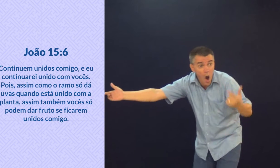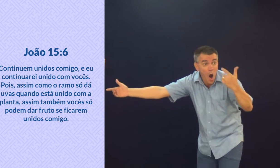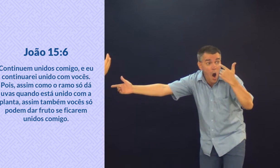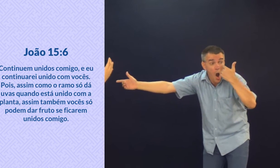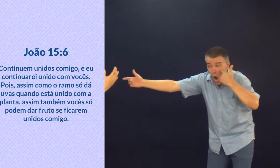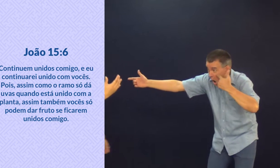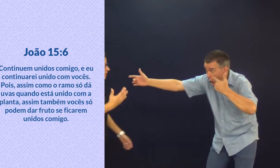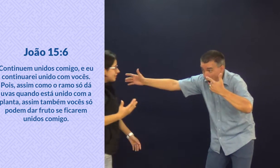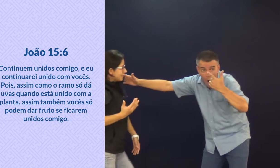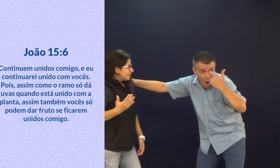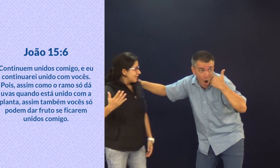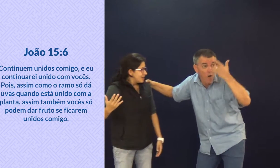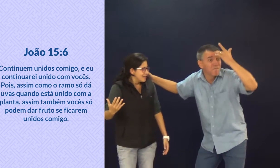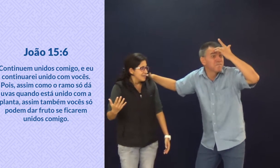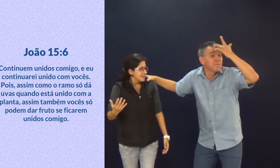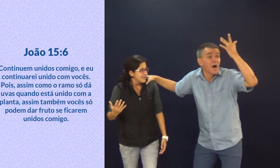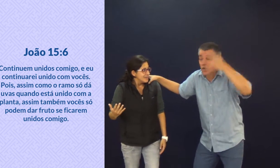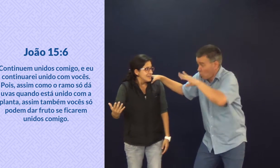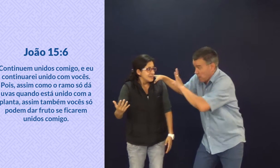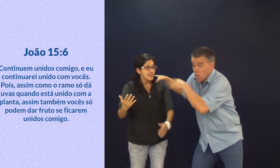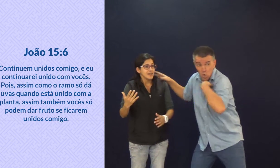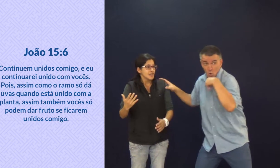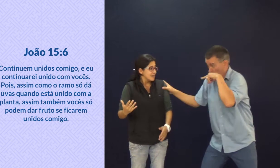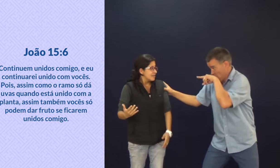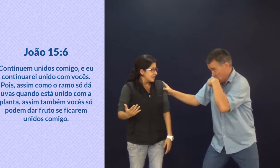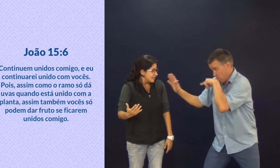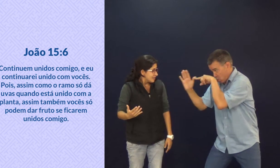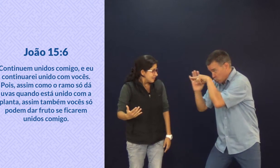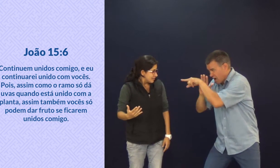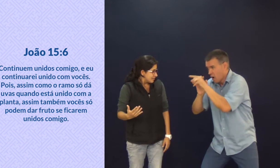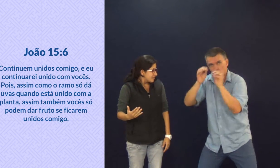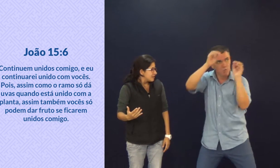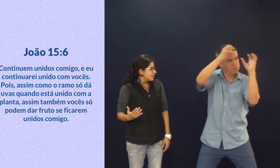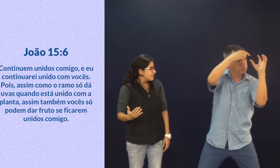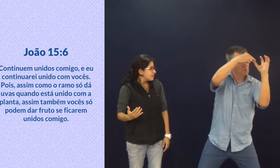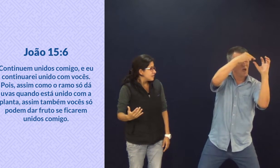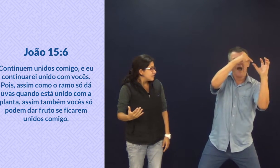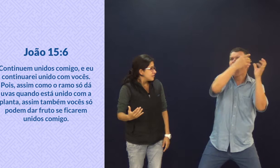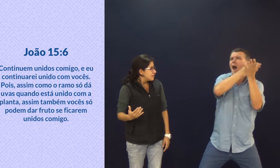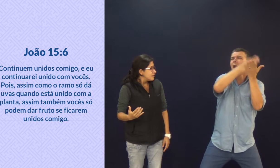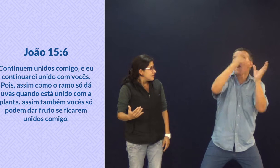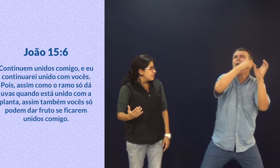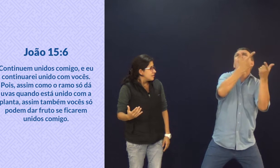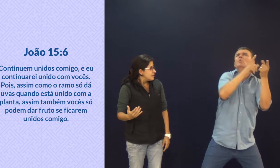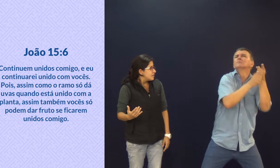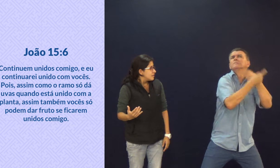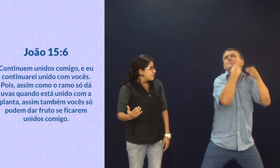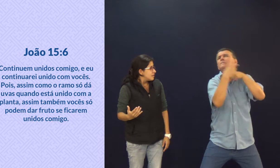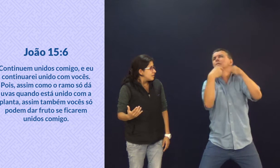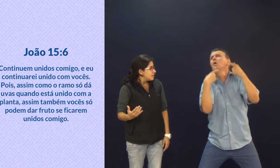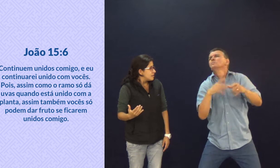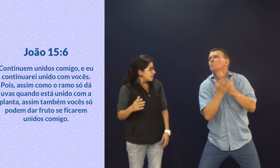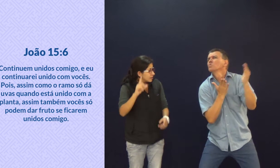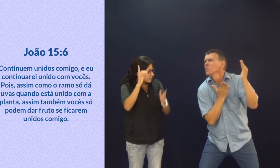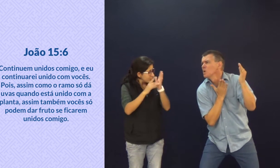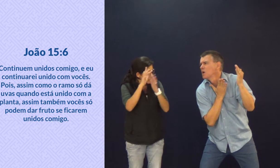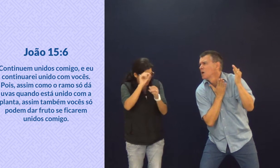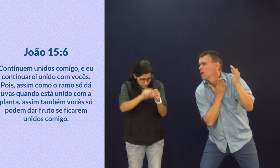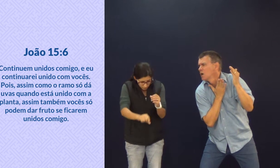olha só olha só fazer uma pergunta como essa uva